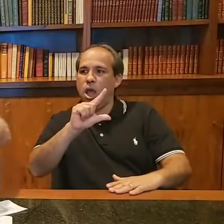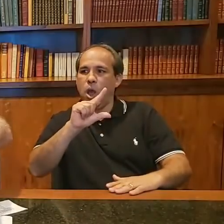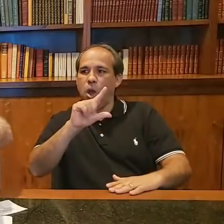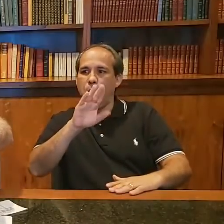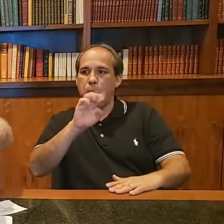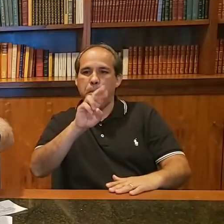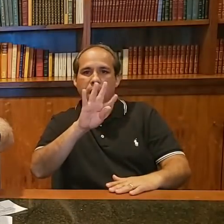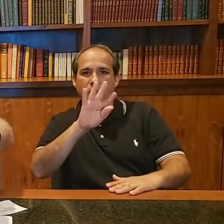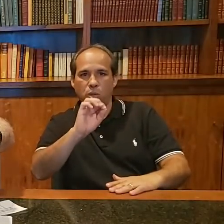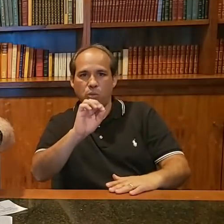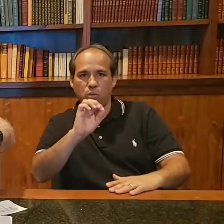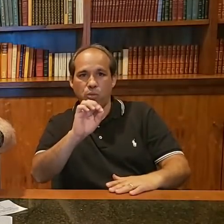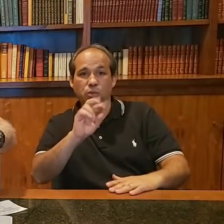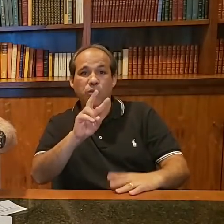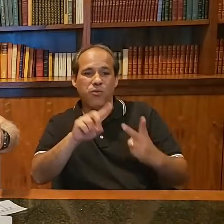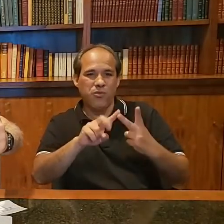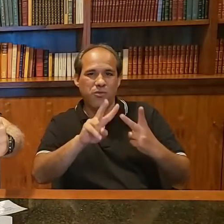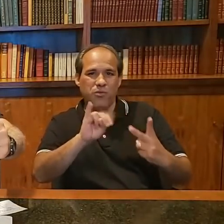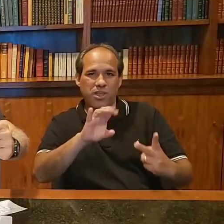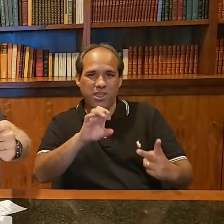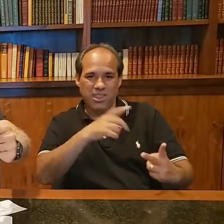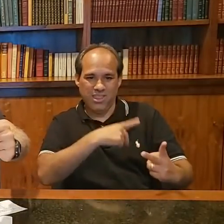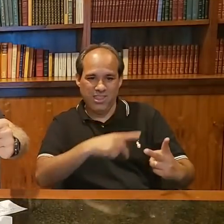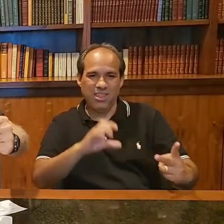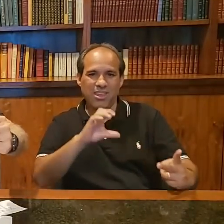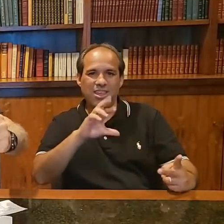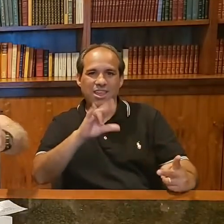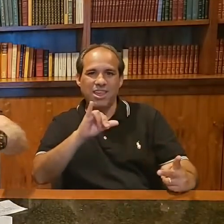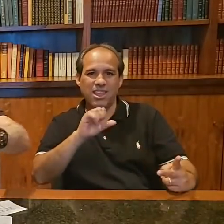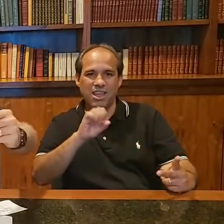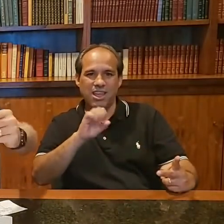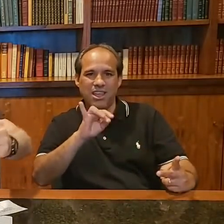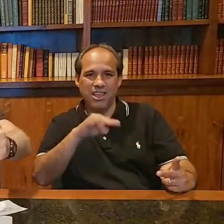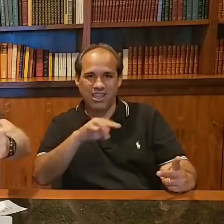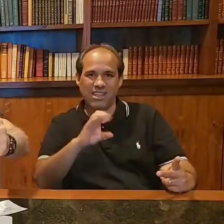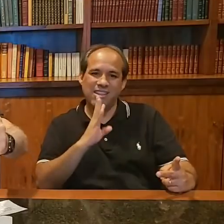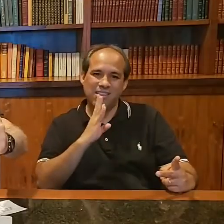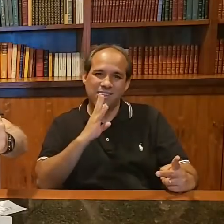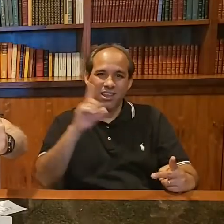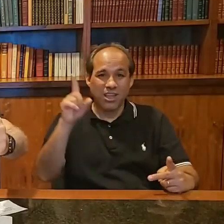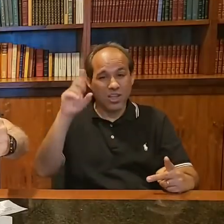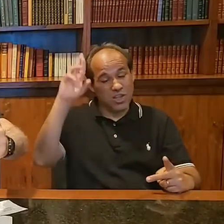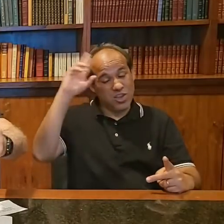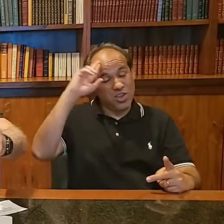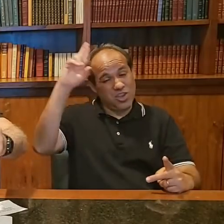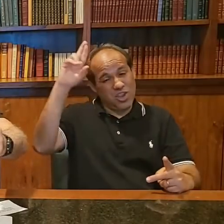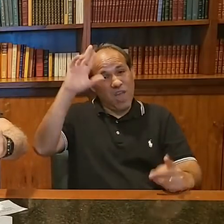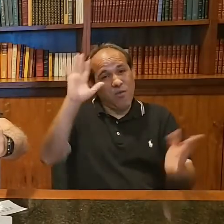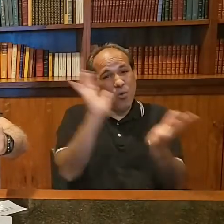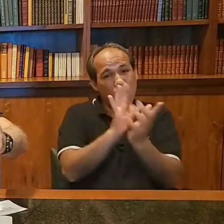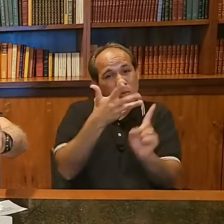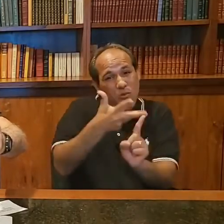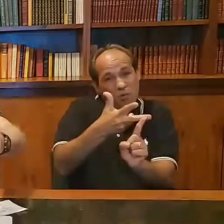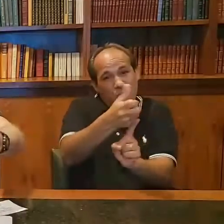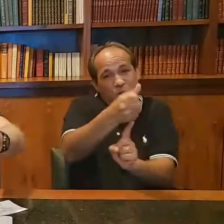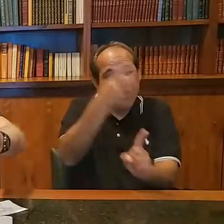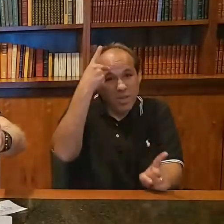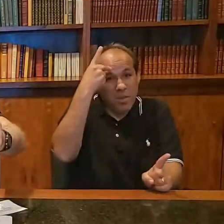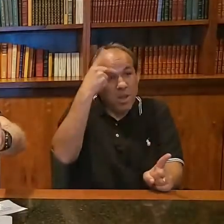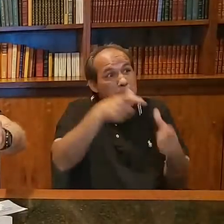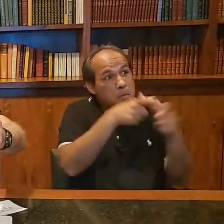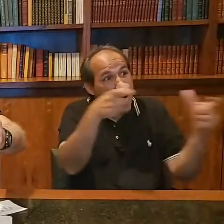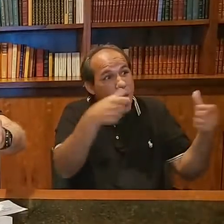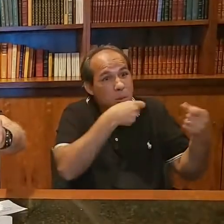cujo vice é Cristina Kirchner, uma das cabeças do Foro de São Paulo, que a grande mídia não fala nada sobre esse